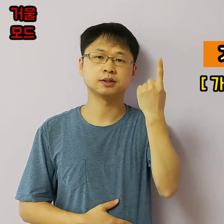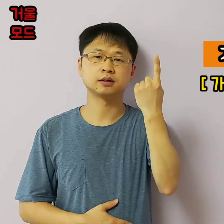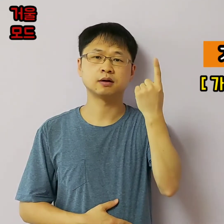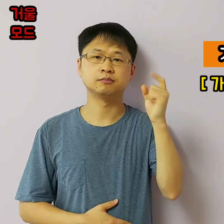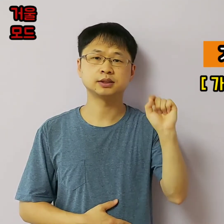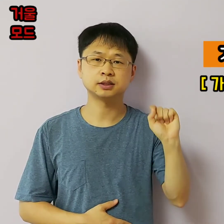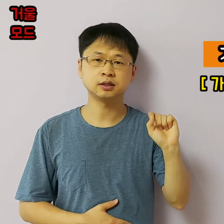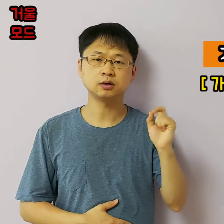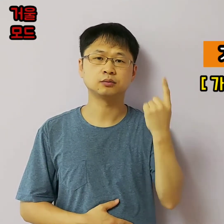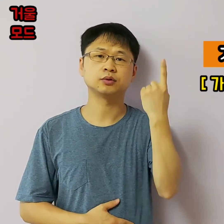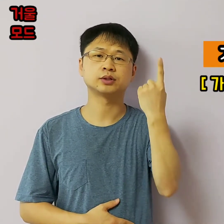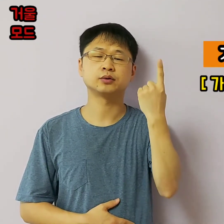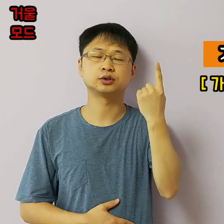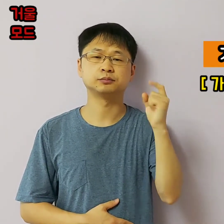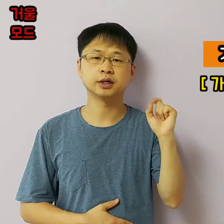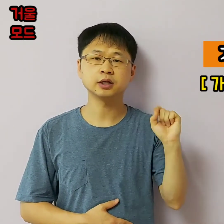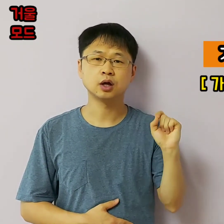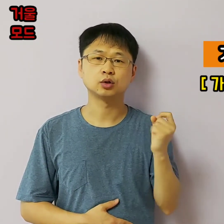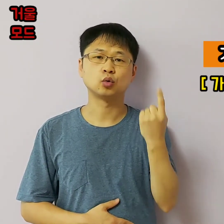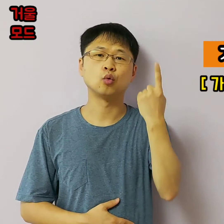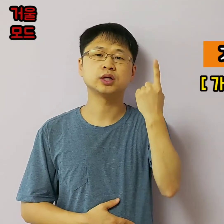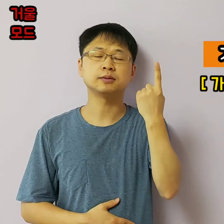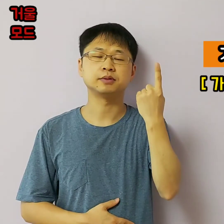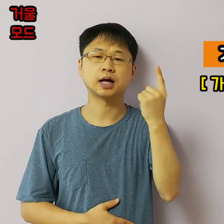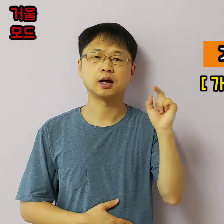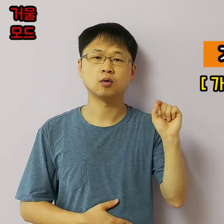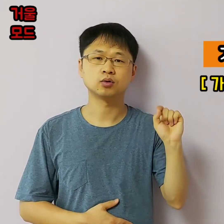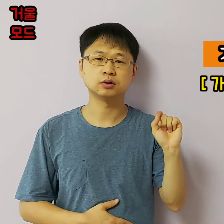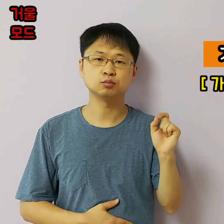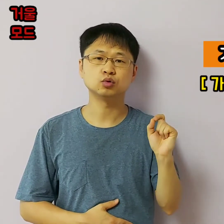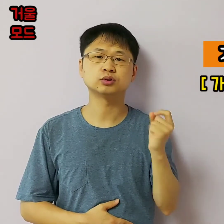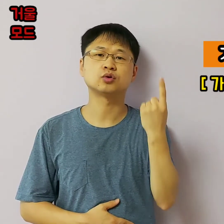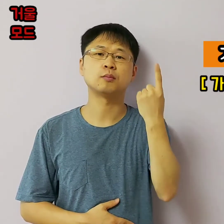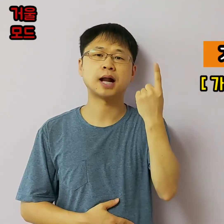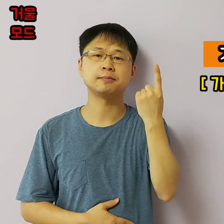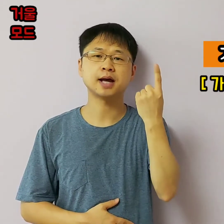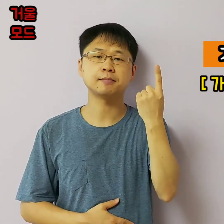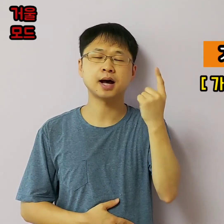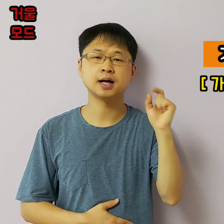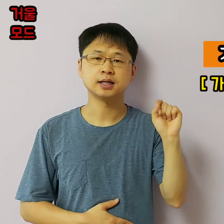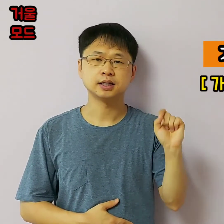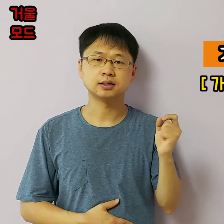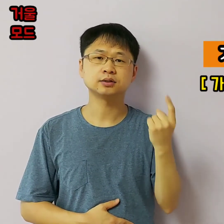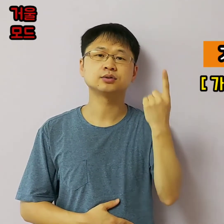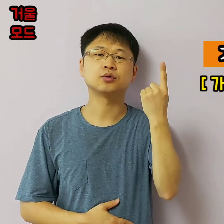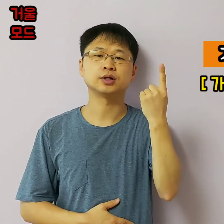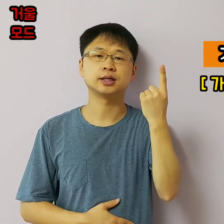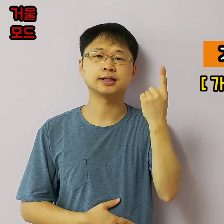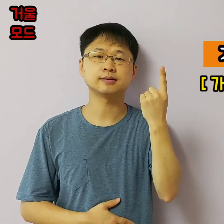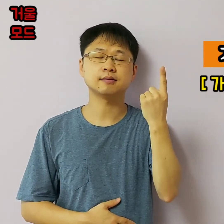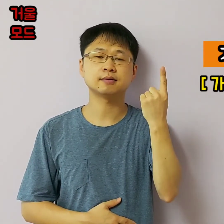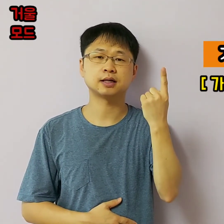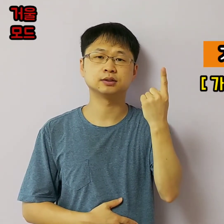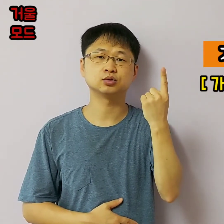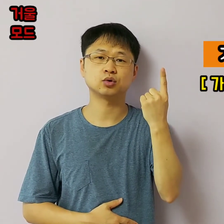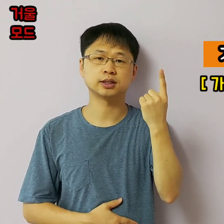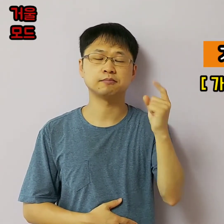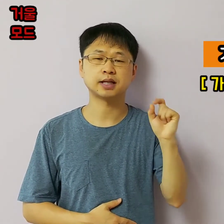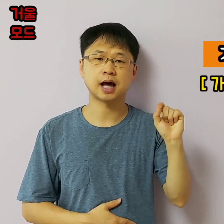비틀면서 검지를 위로 세워주시면 동기입니다. 혹은 무엇으로 말미암아 이것으로 인해서라는 수어가